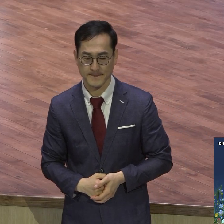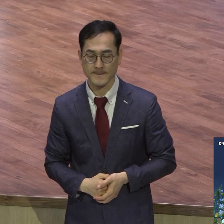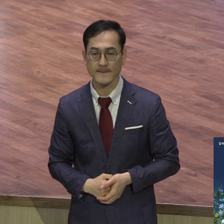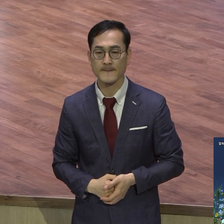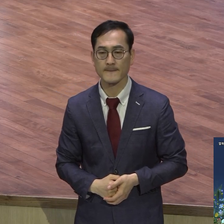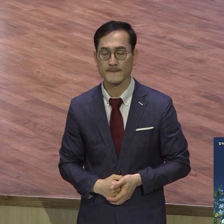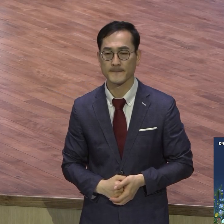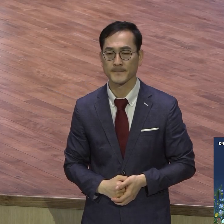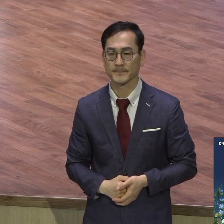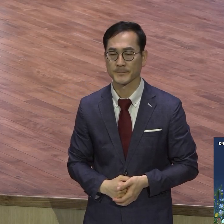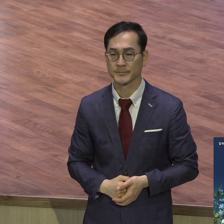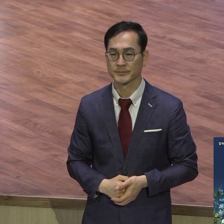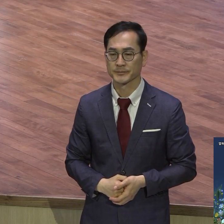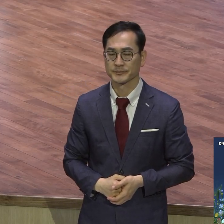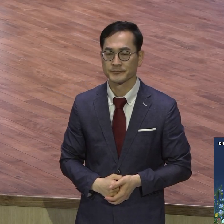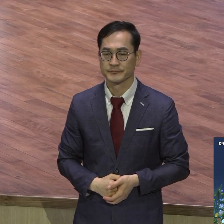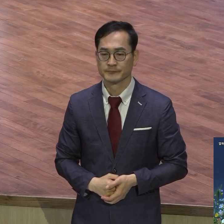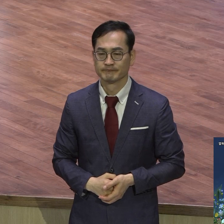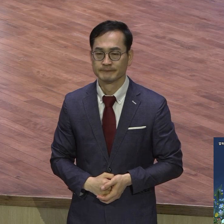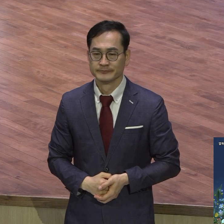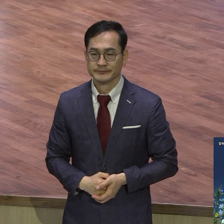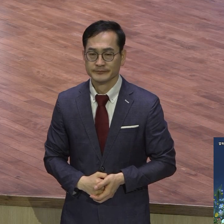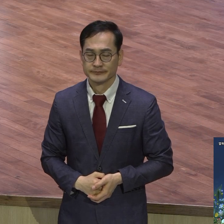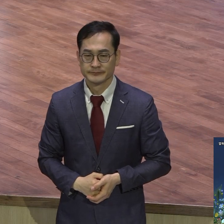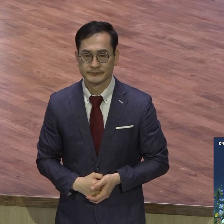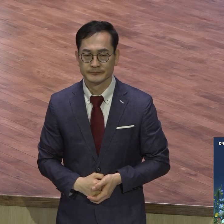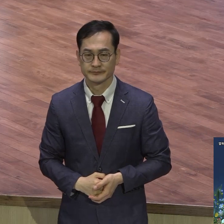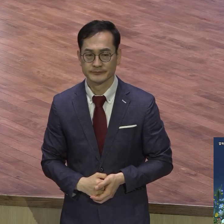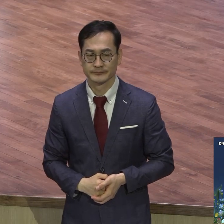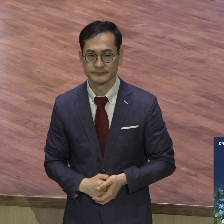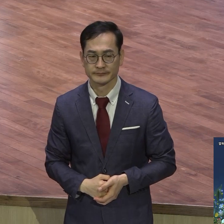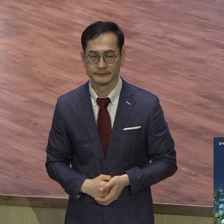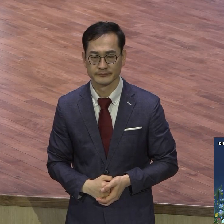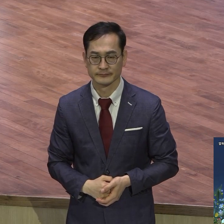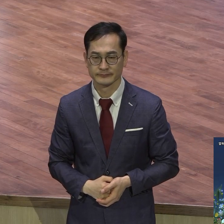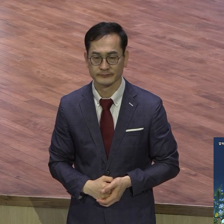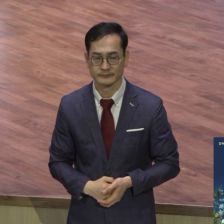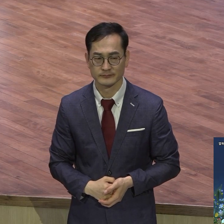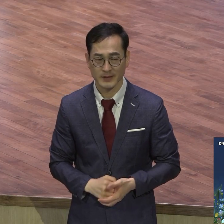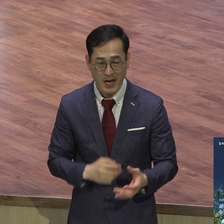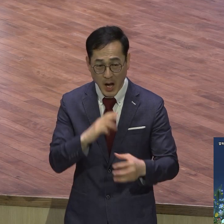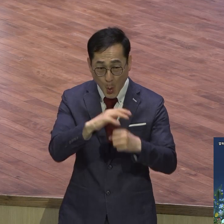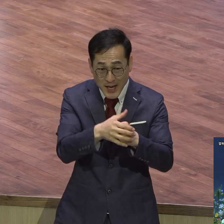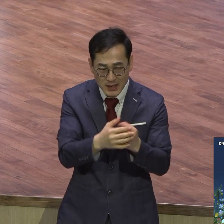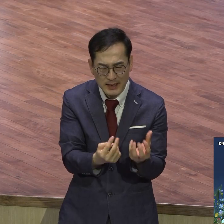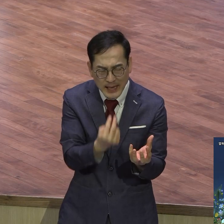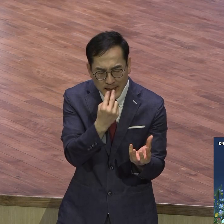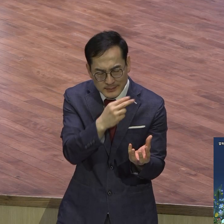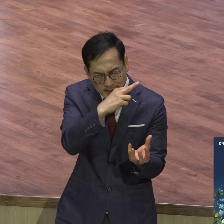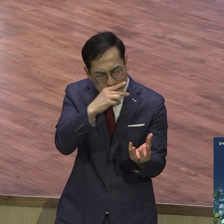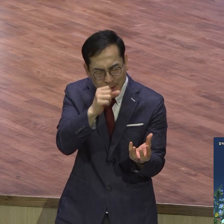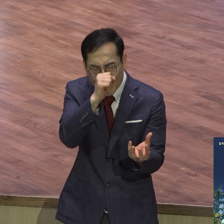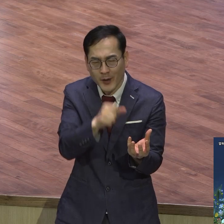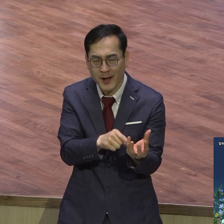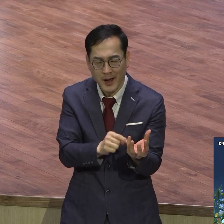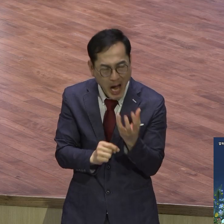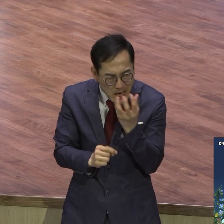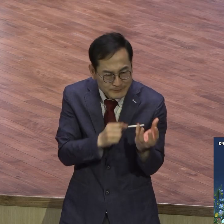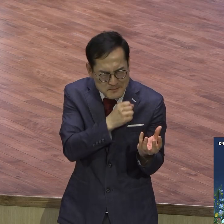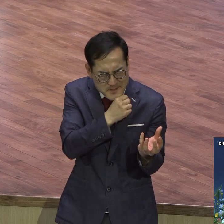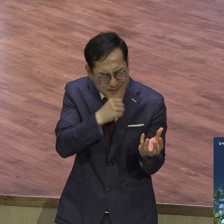향기 나는 그런 달콤한 신앙생활 하는 분들이 있고 쿨인내가 나는 그런